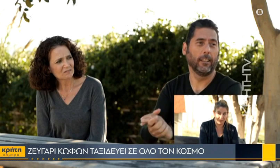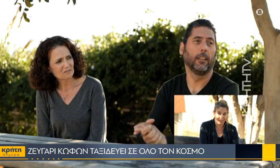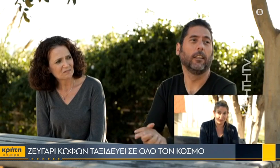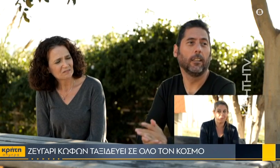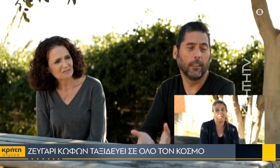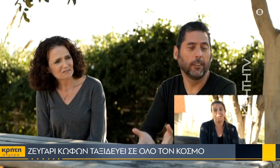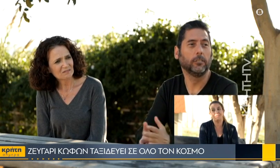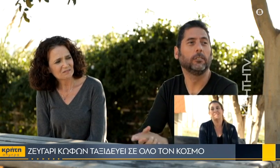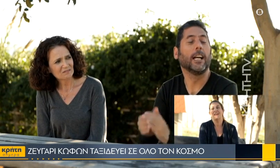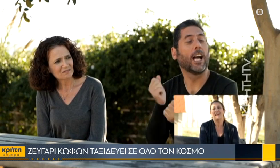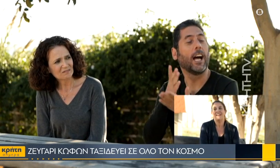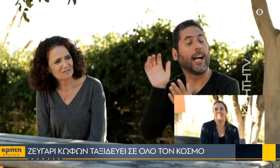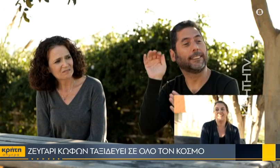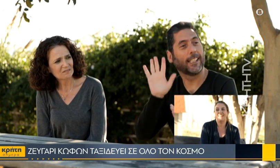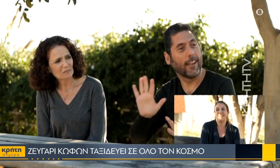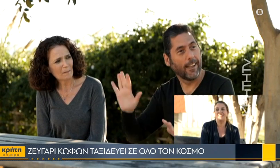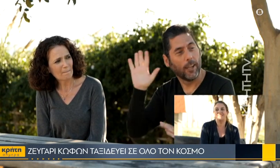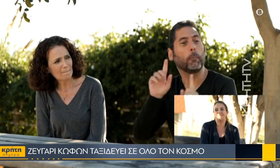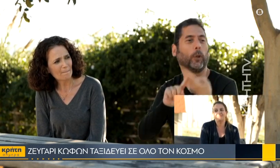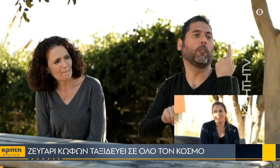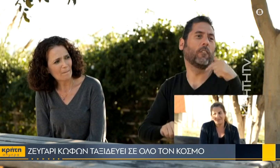το αυτοκίνητο κυρίως.